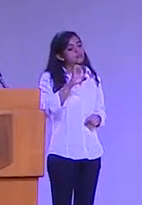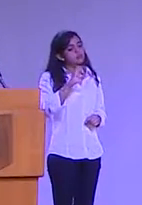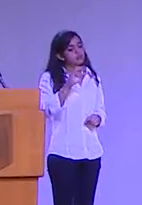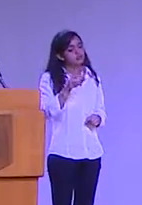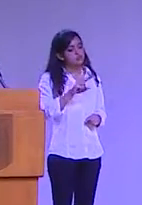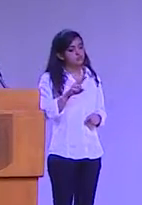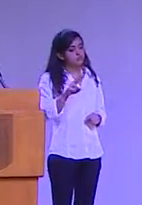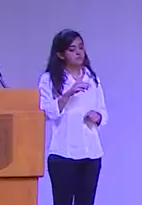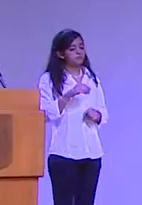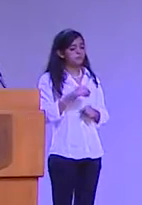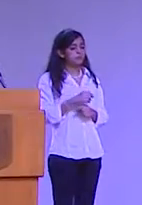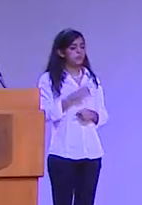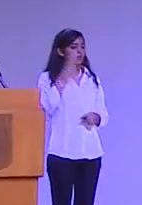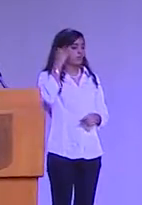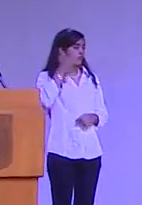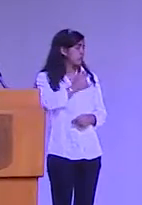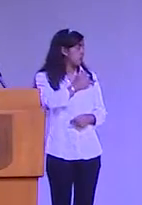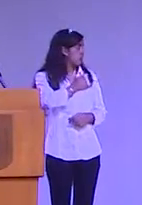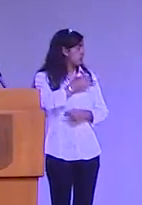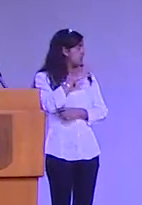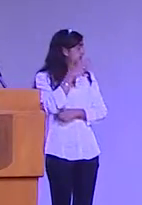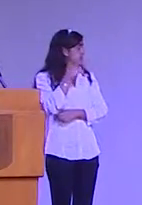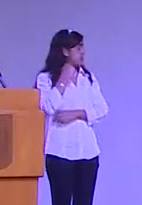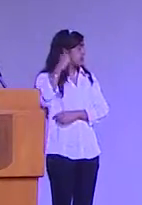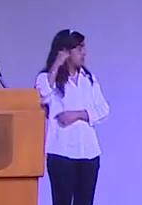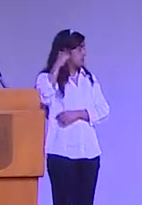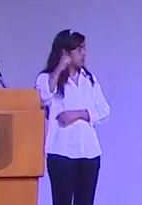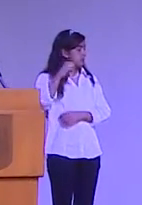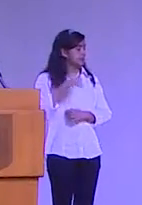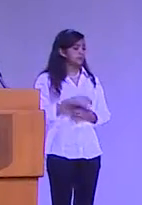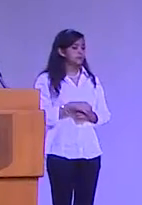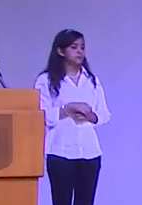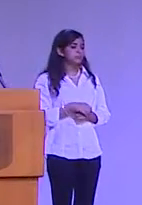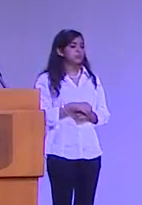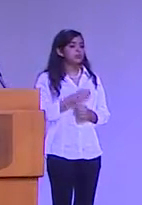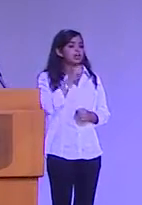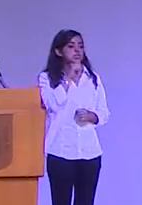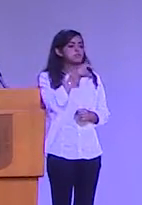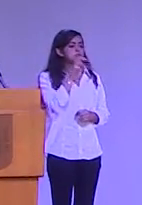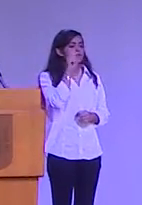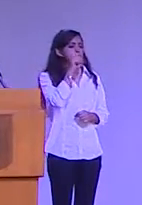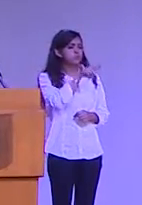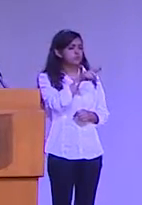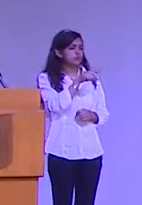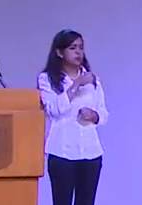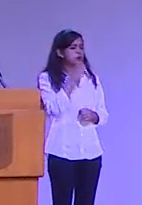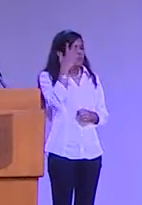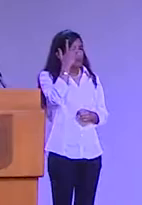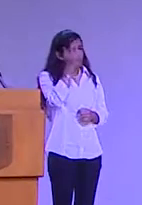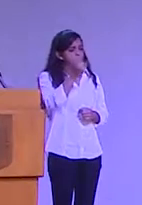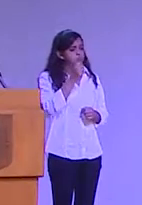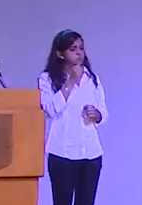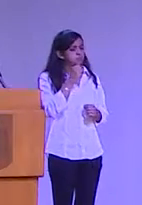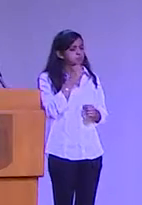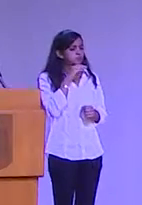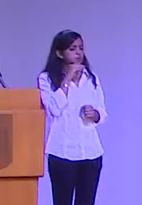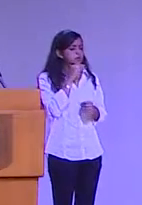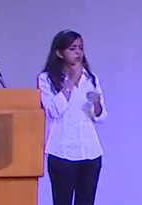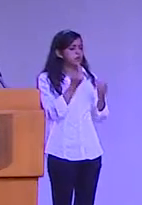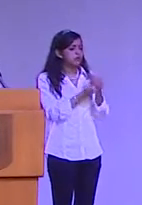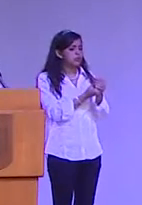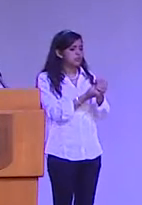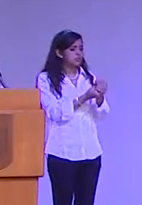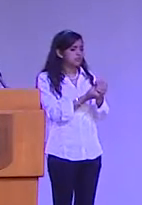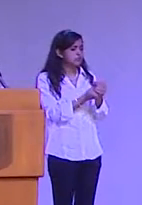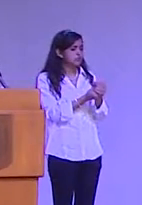Colombia, quien discurrirá sobre la pregunta ¿por qué hablar de inclusión? Asimismo, saludamos a la profesora